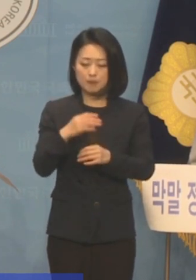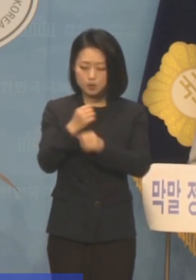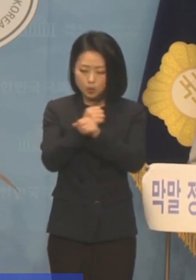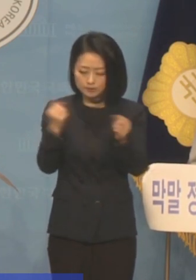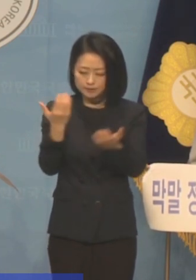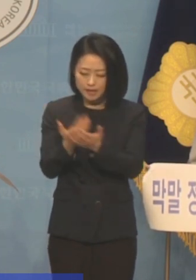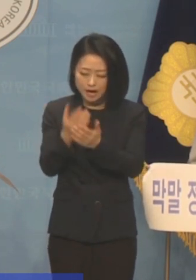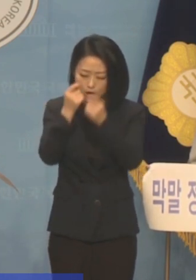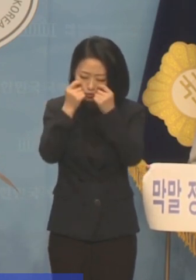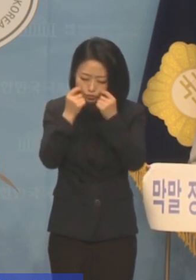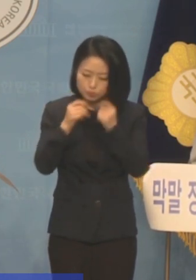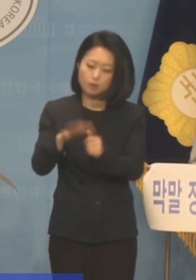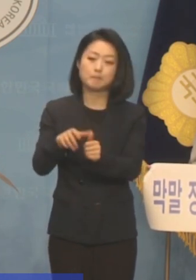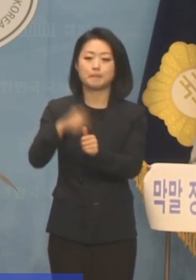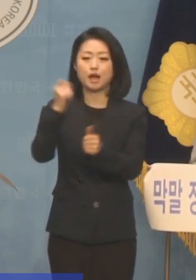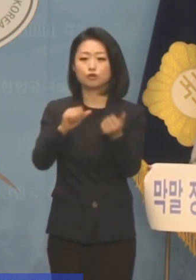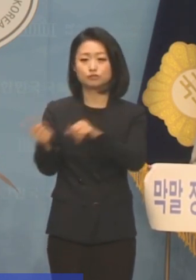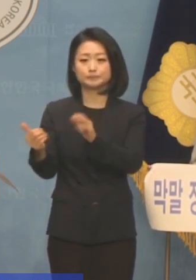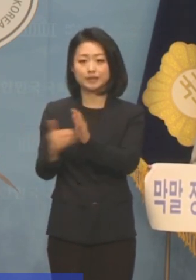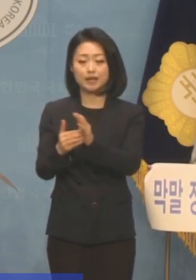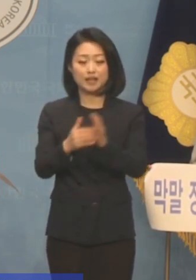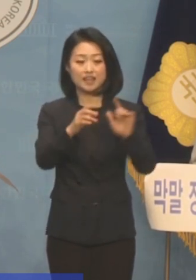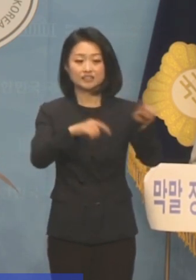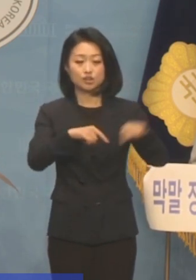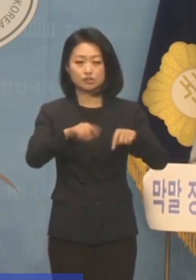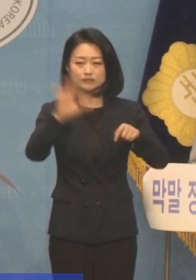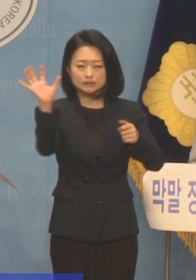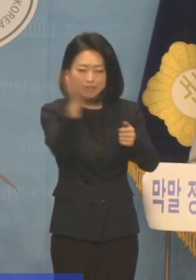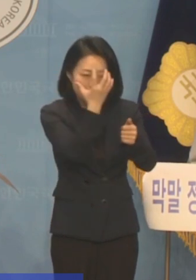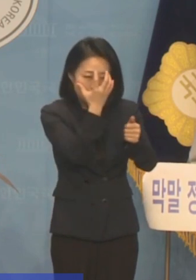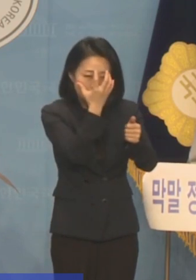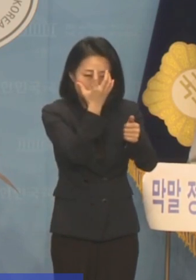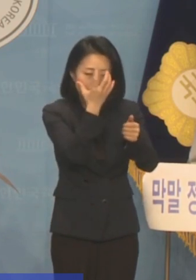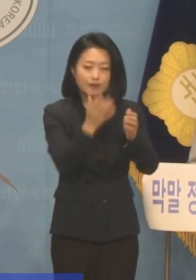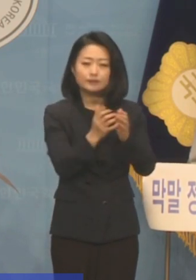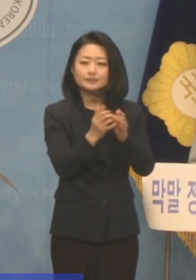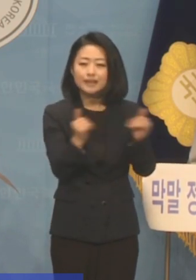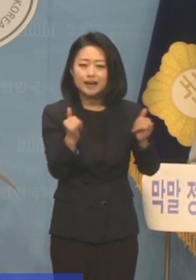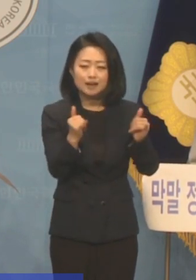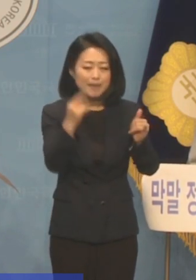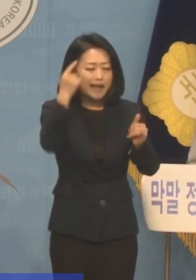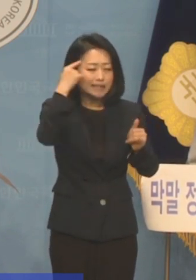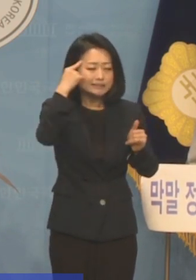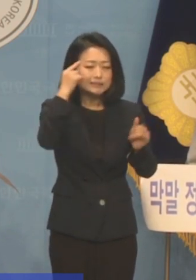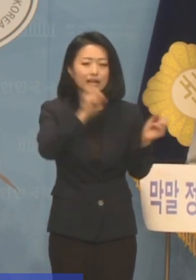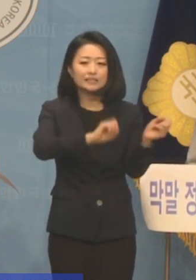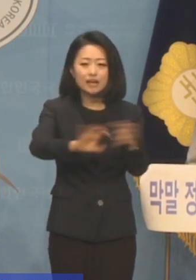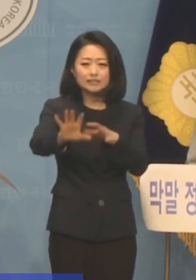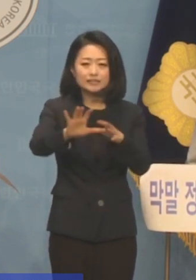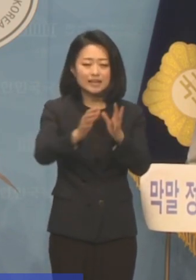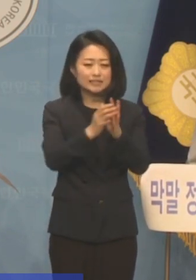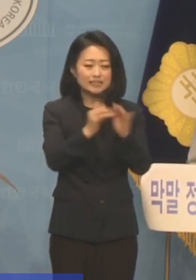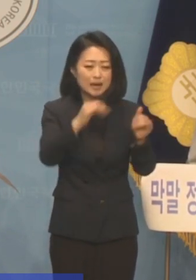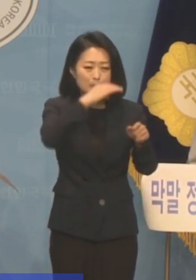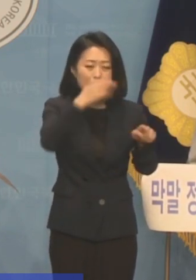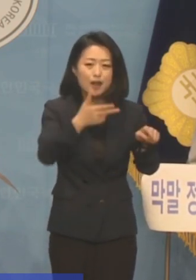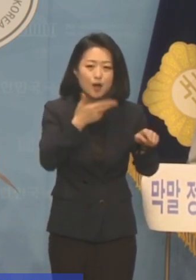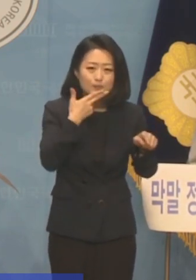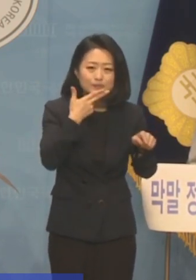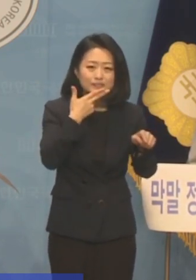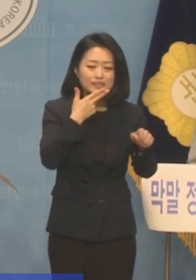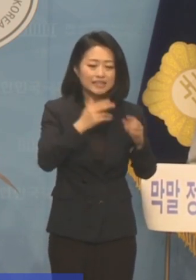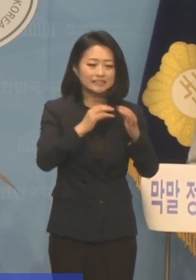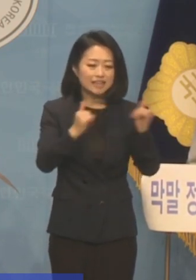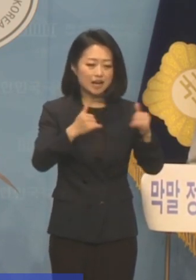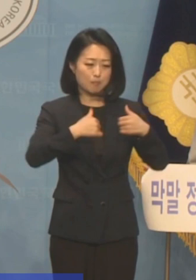갔습니다 오늘날 정치라는 가면을 쓰고 인간적 가치관의 상실과 인간의 도를 넘어 사람이기를